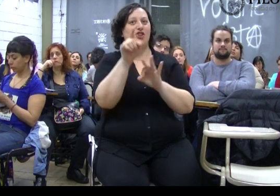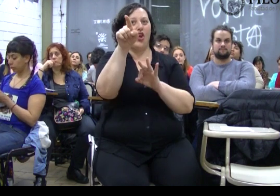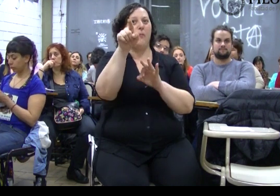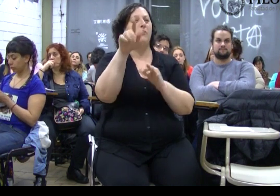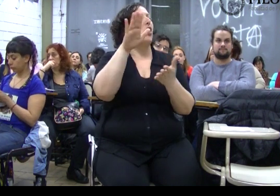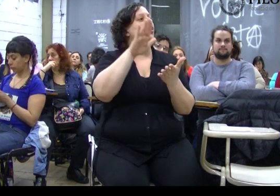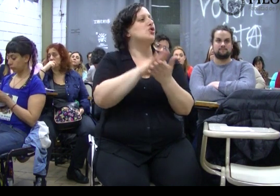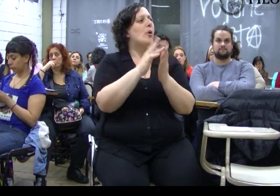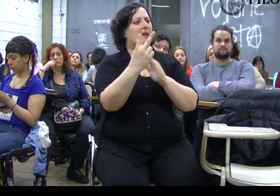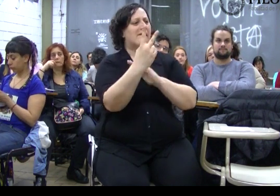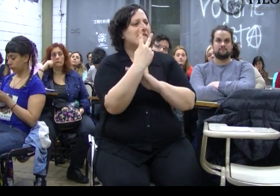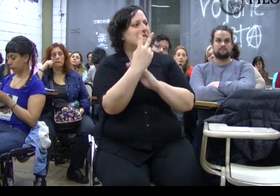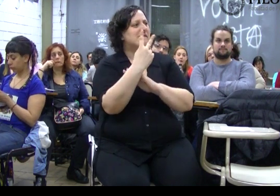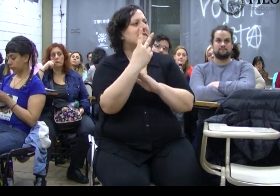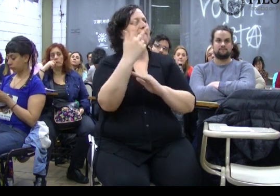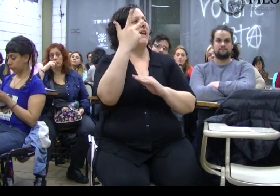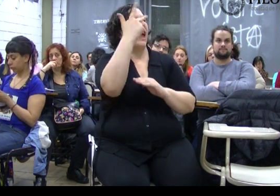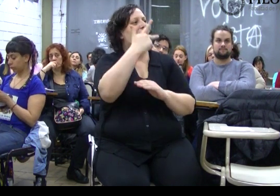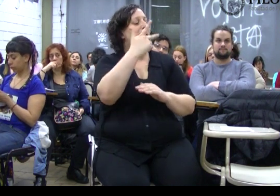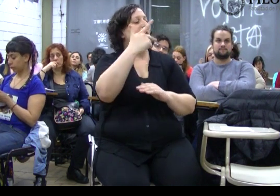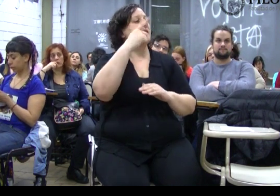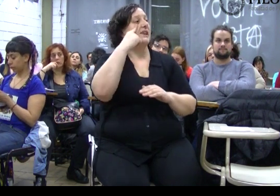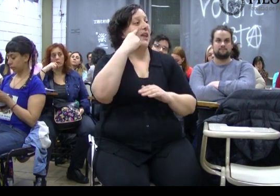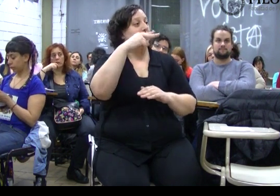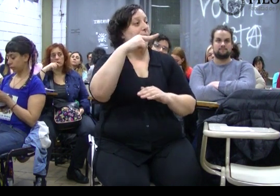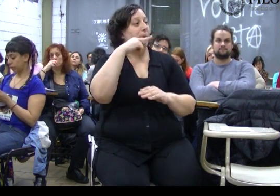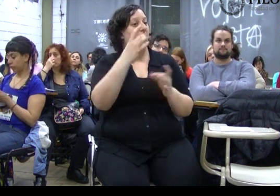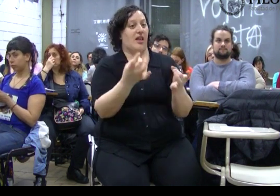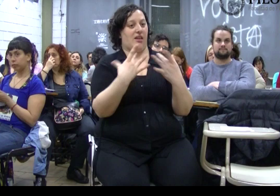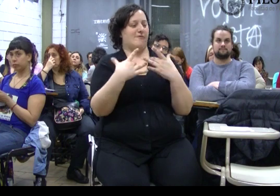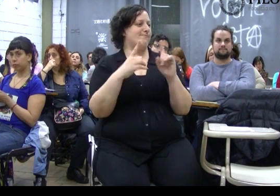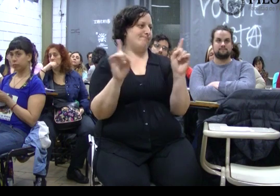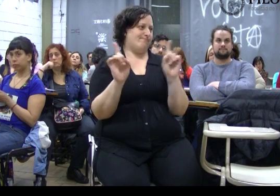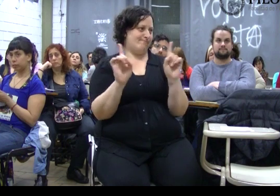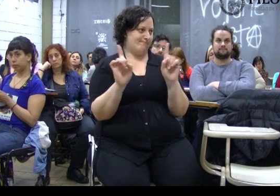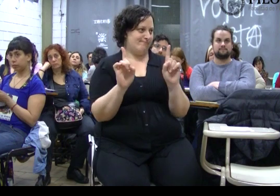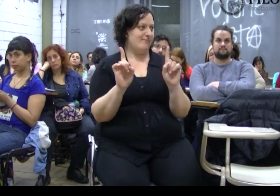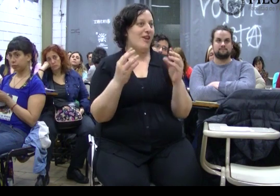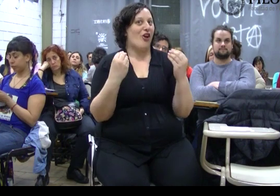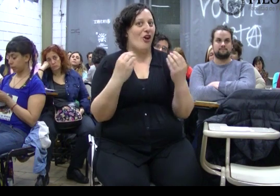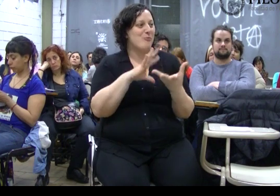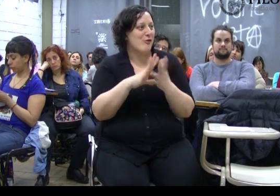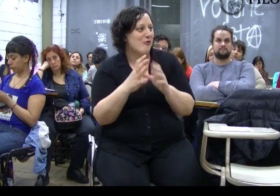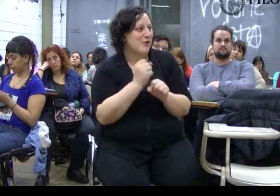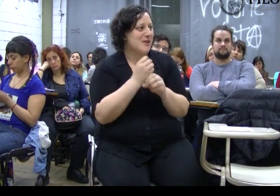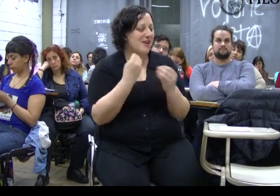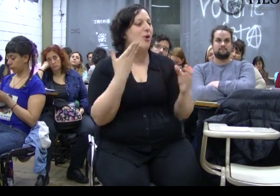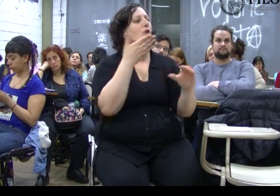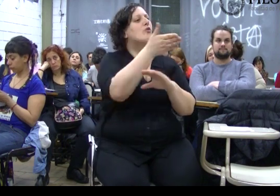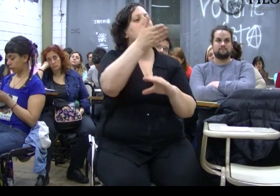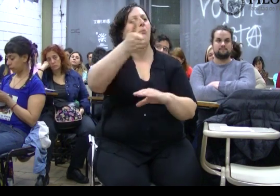VIH. También por una necesidad hicimos talleres en las escuelas con los chicos